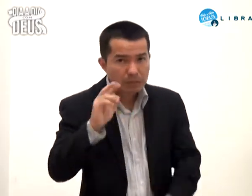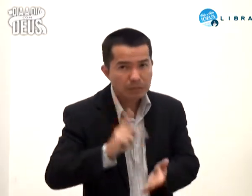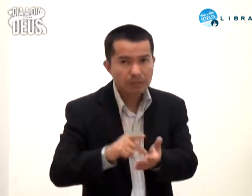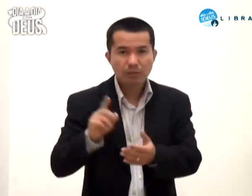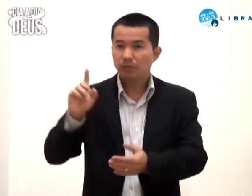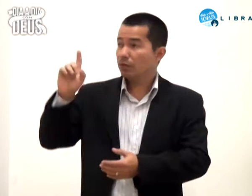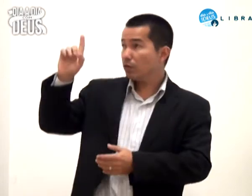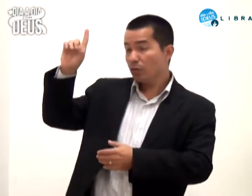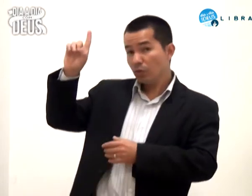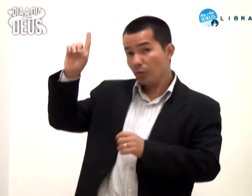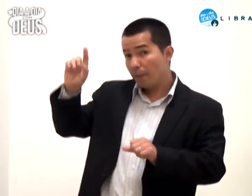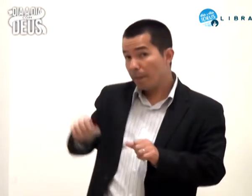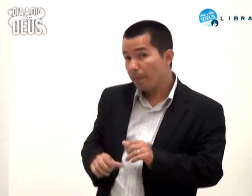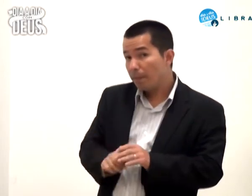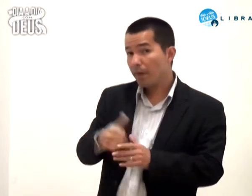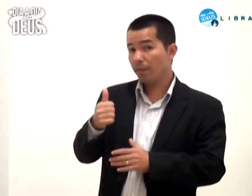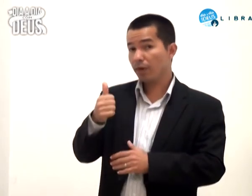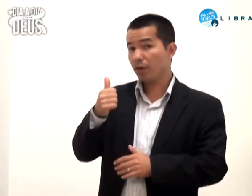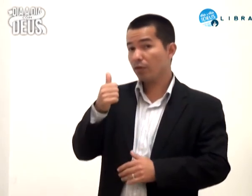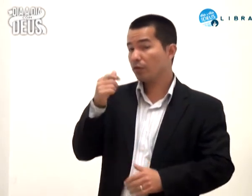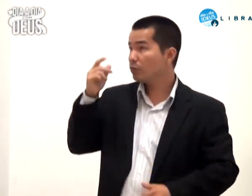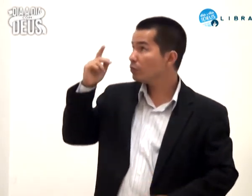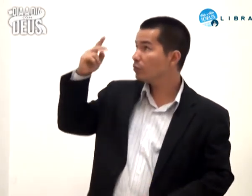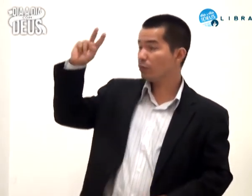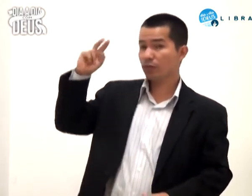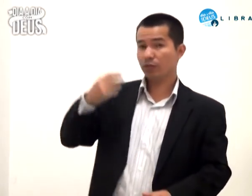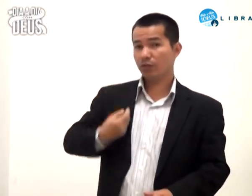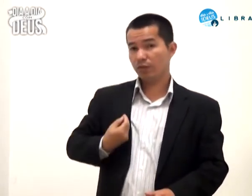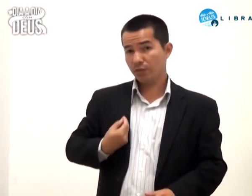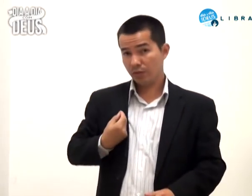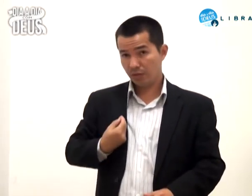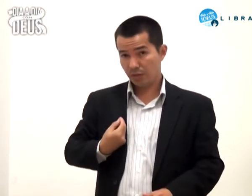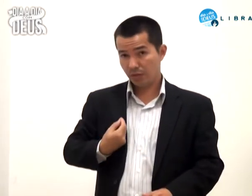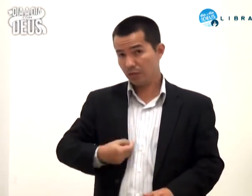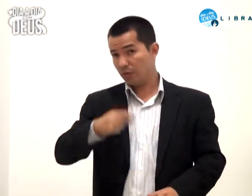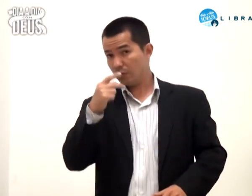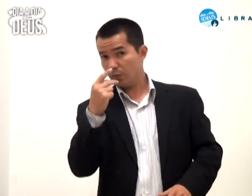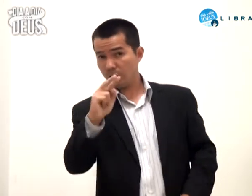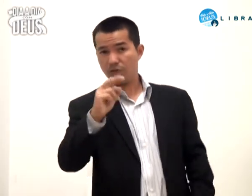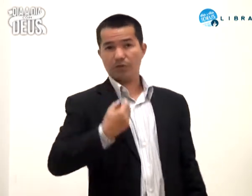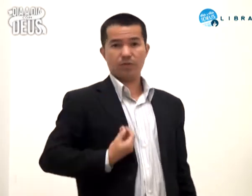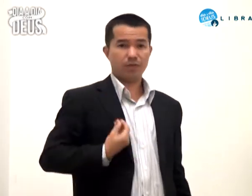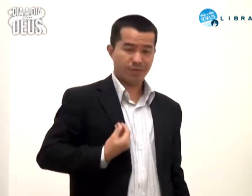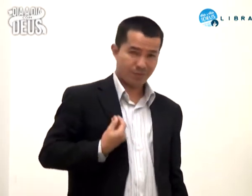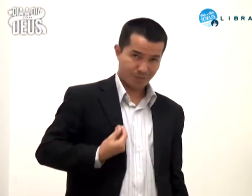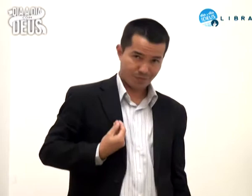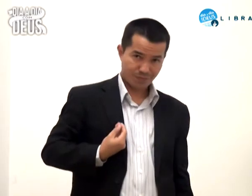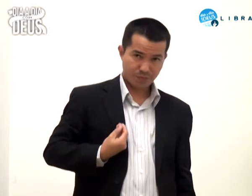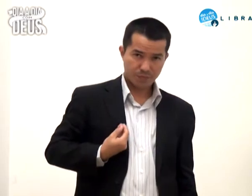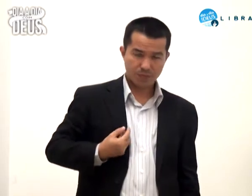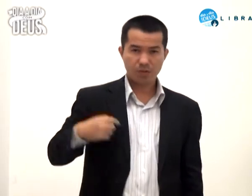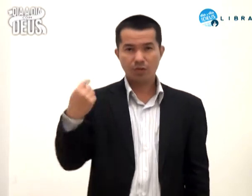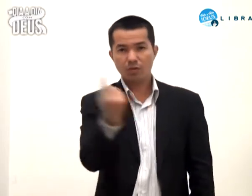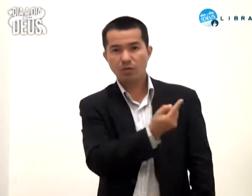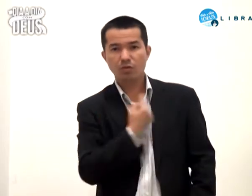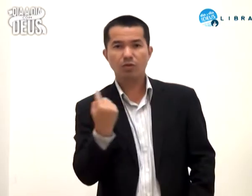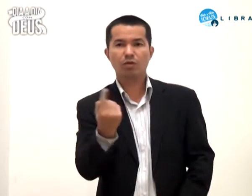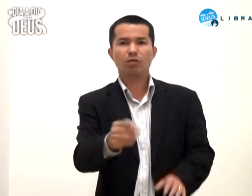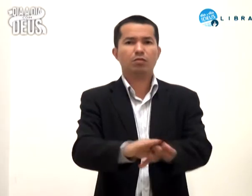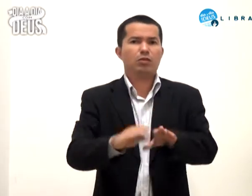você saber se Ele é de fato o primeiro na sua vida. E aí então nós estudamos